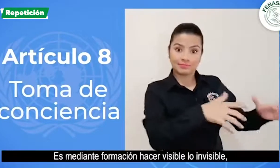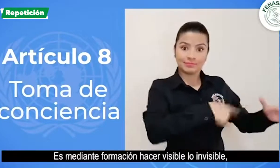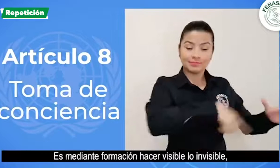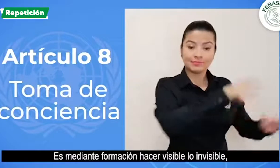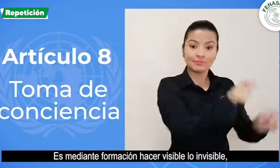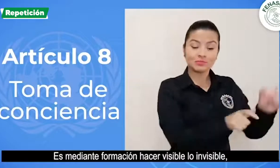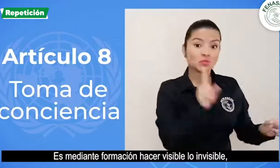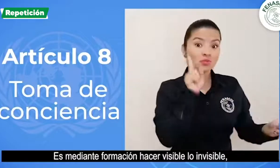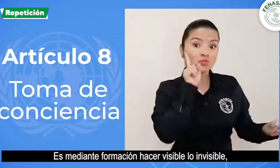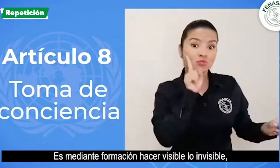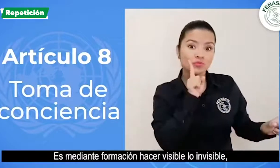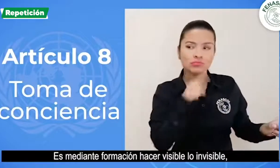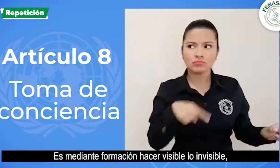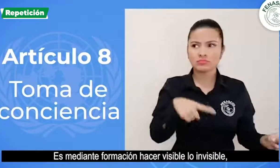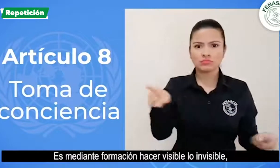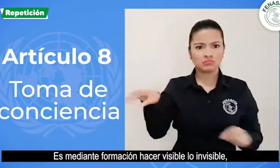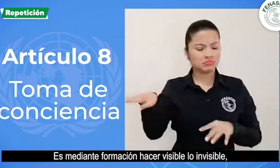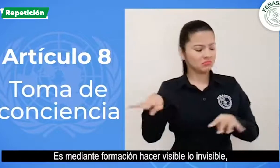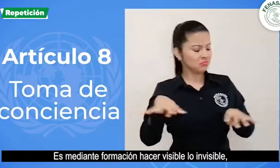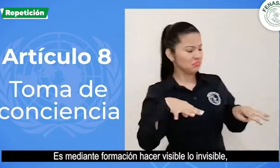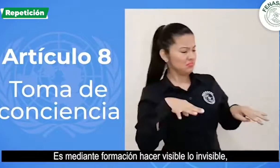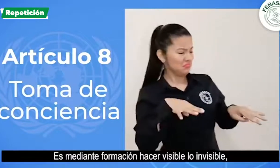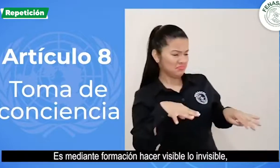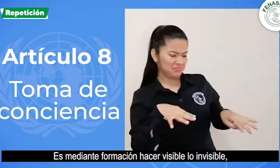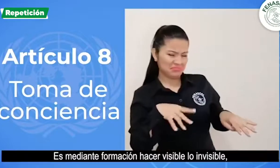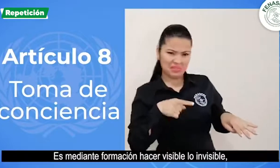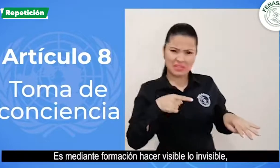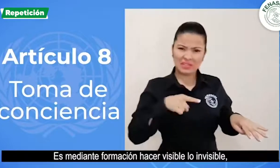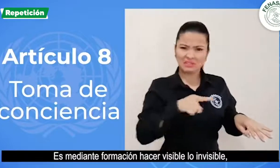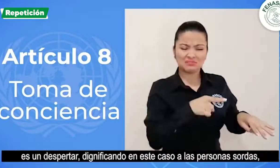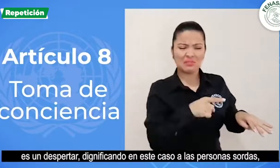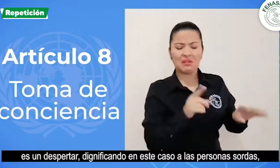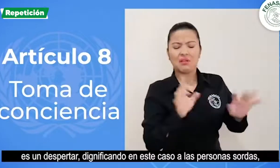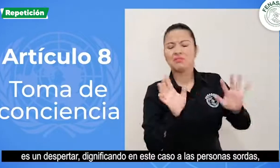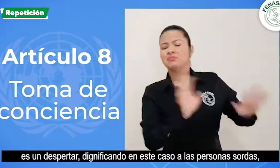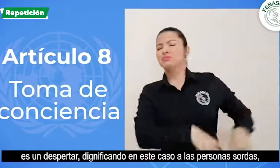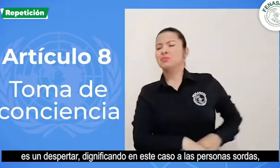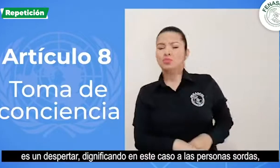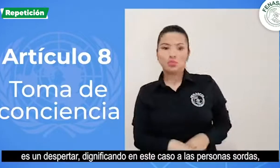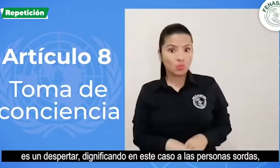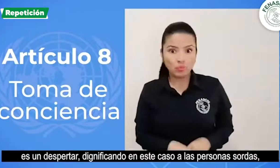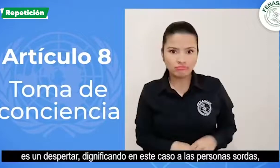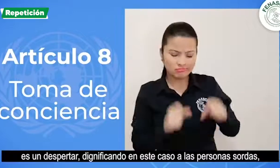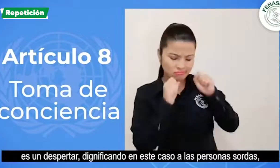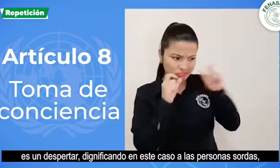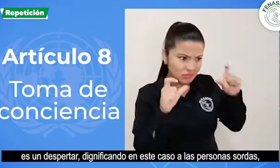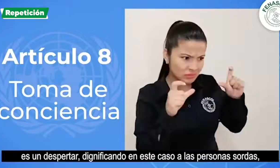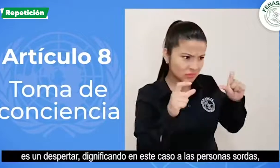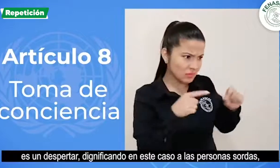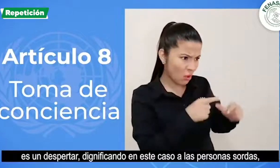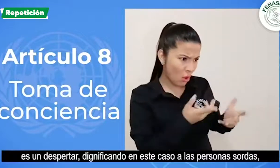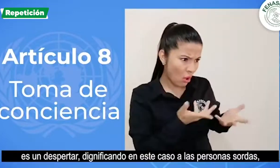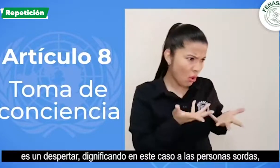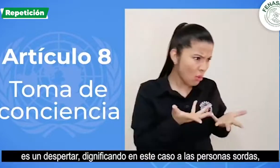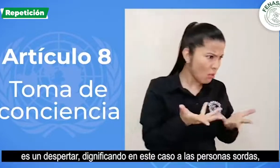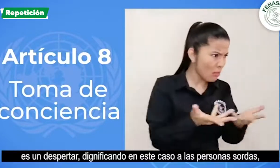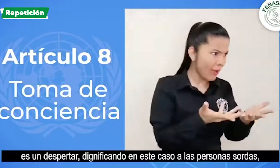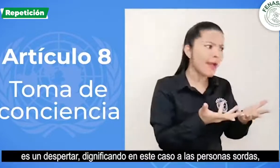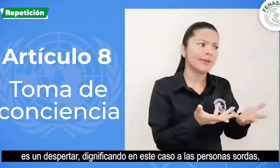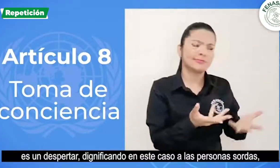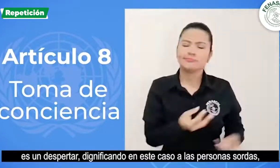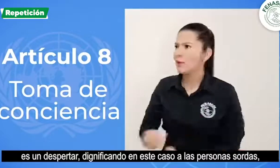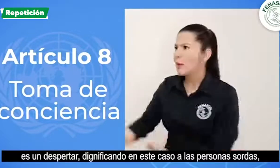Es mediante formación Hacer visible Lo invisible Es un despertar Dignificando en este caso A